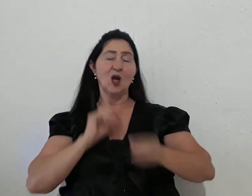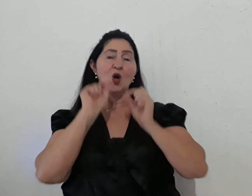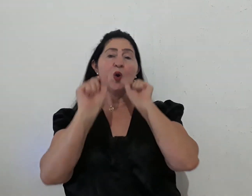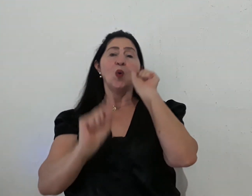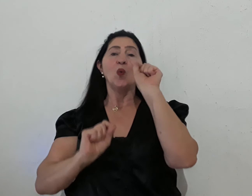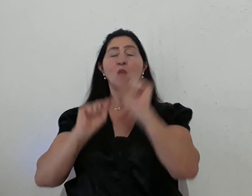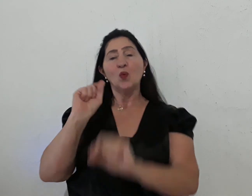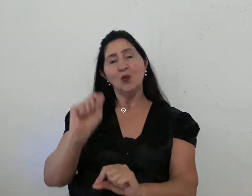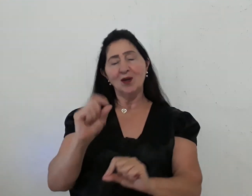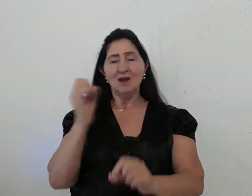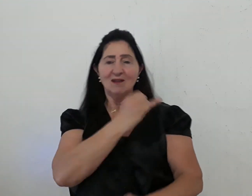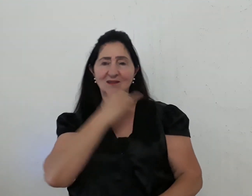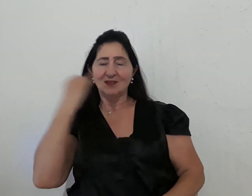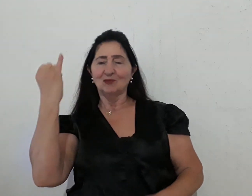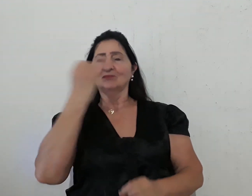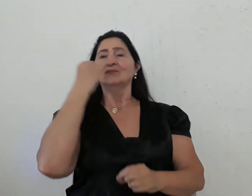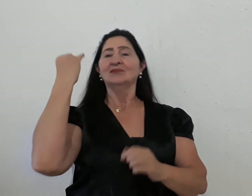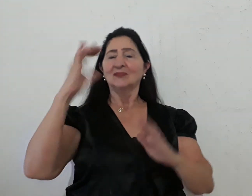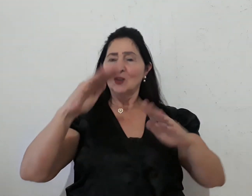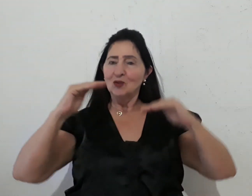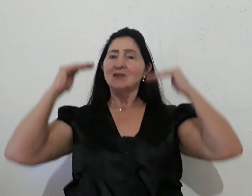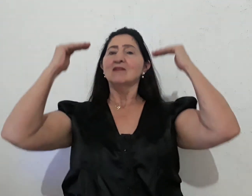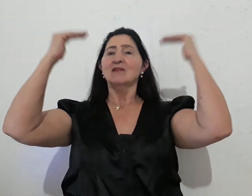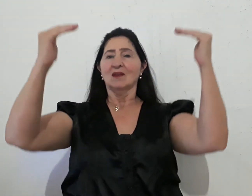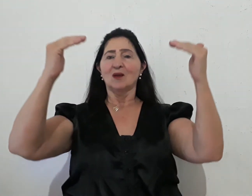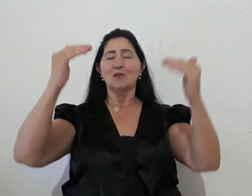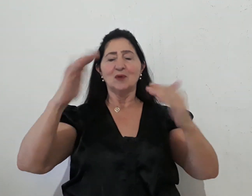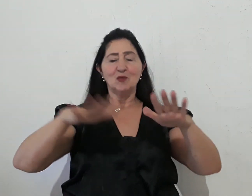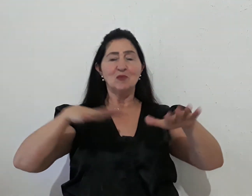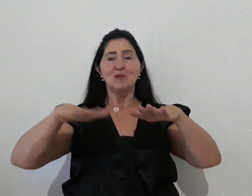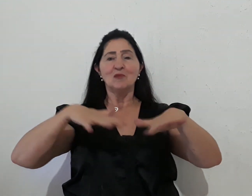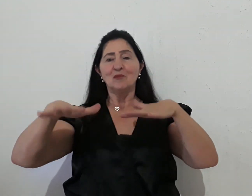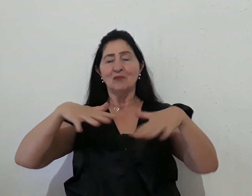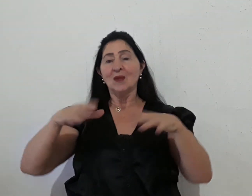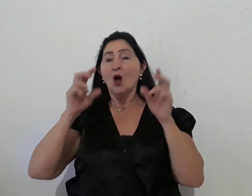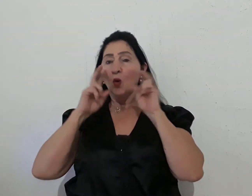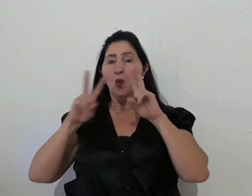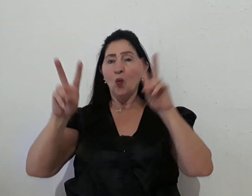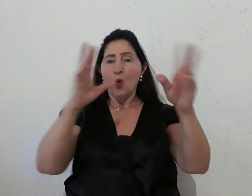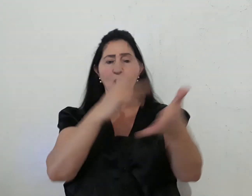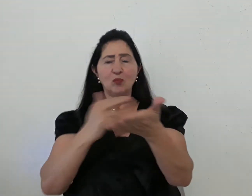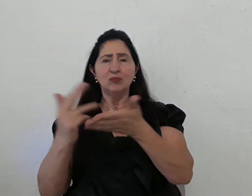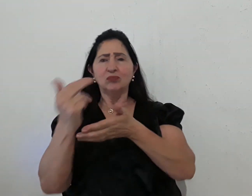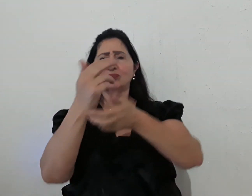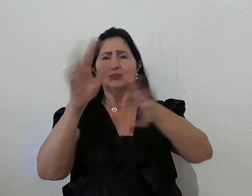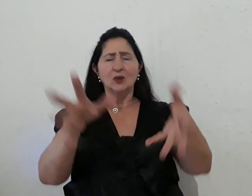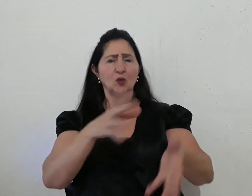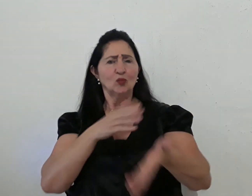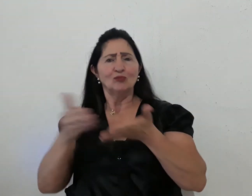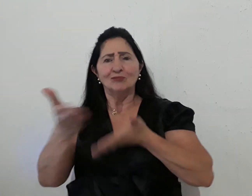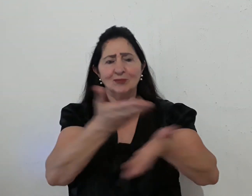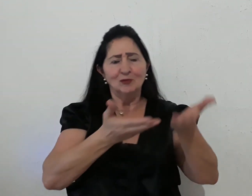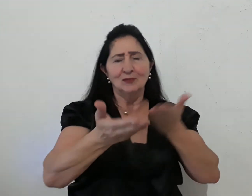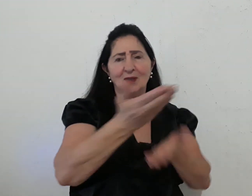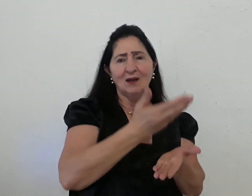essenciais desses sistemas com movimentos e ritmos de imagens articulados no ícone,